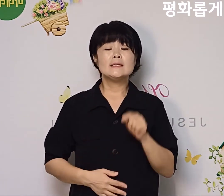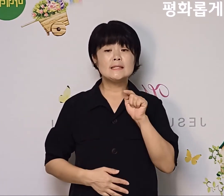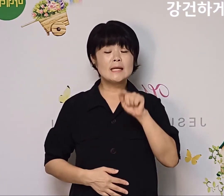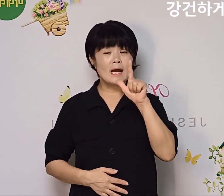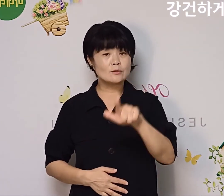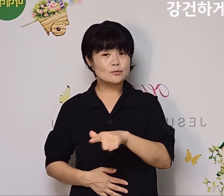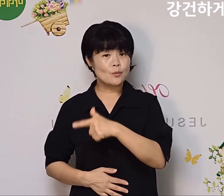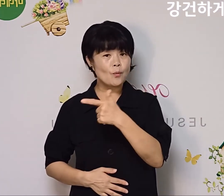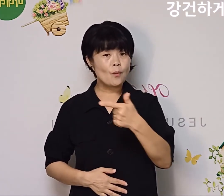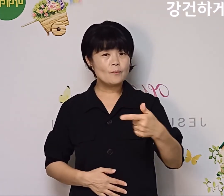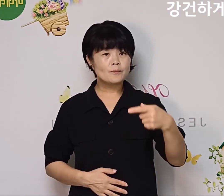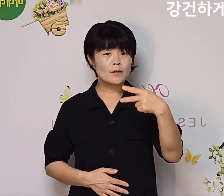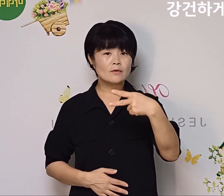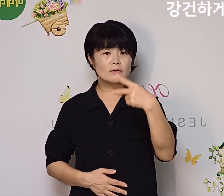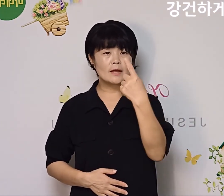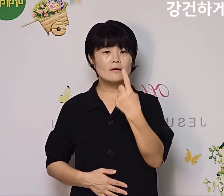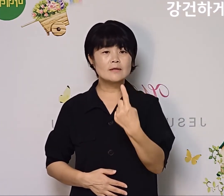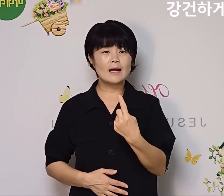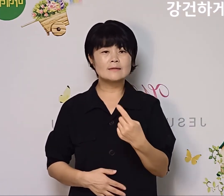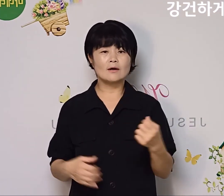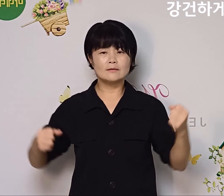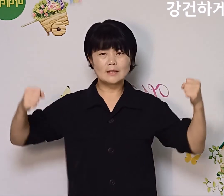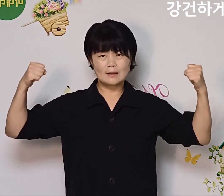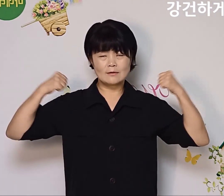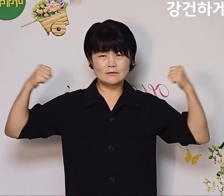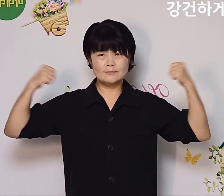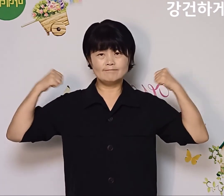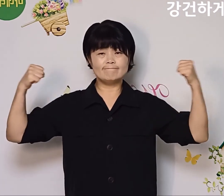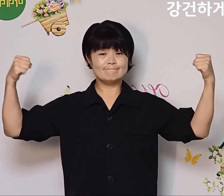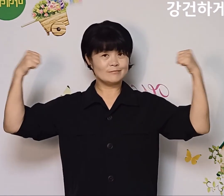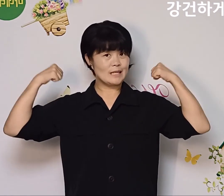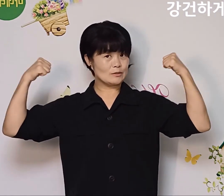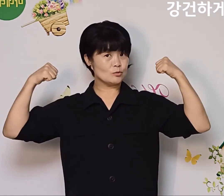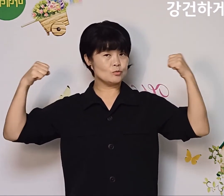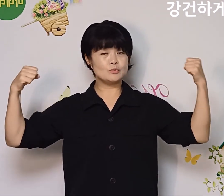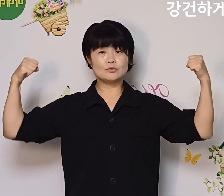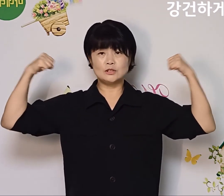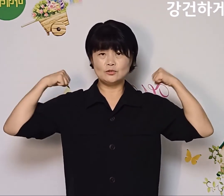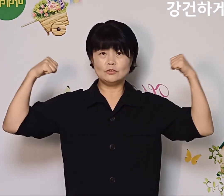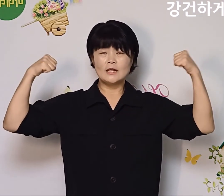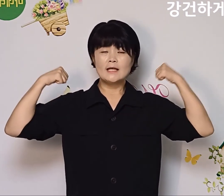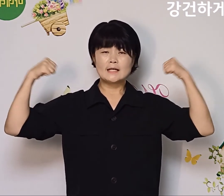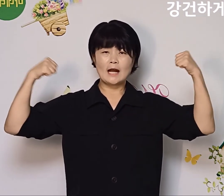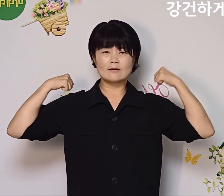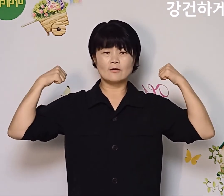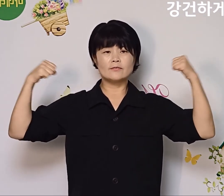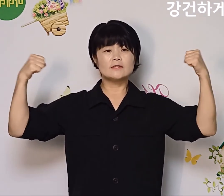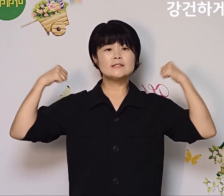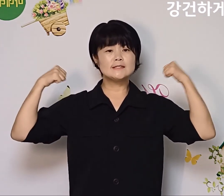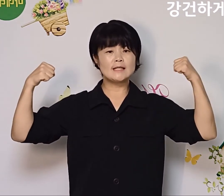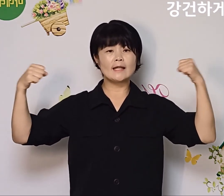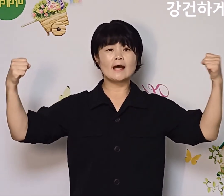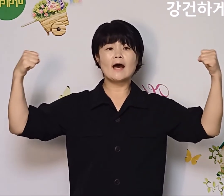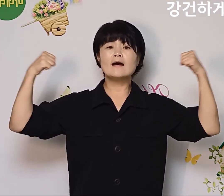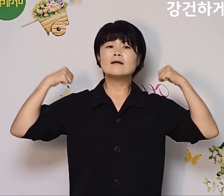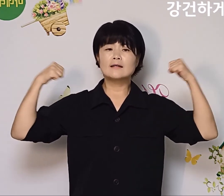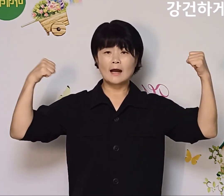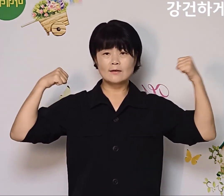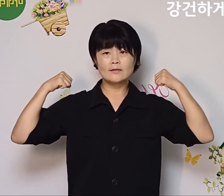이 하루도 어떻게 해요? 강건은 양손을 부구치고 튼튼하다,